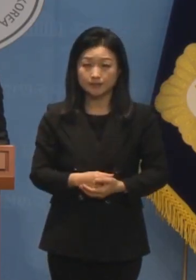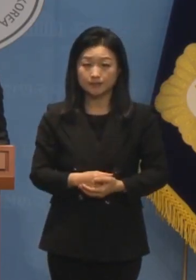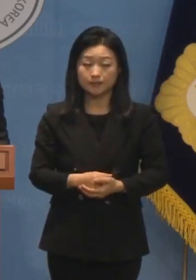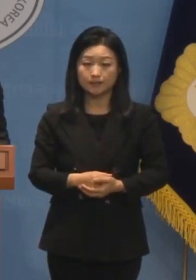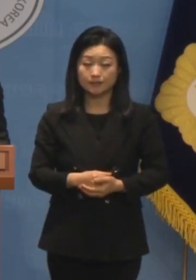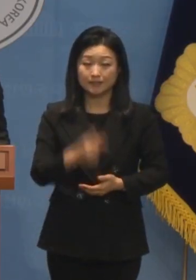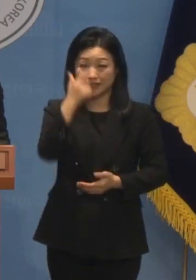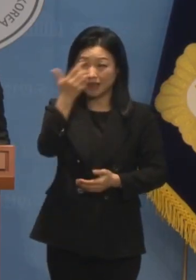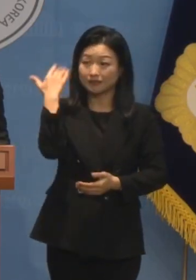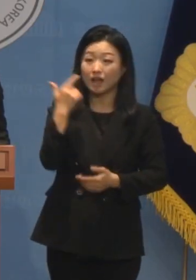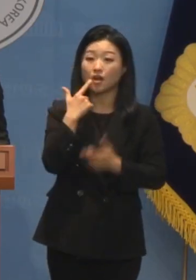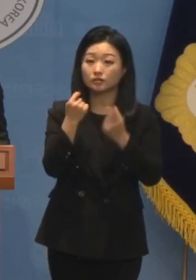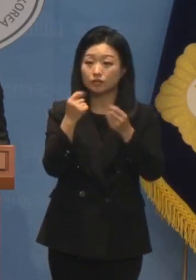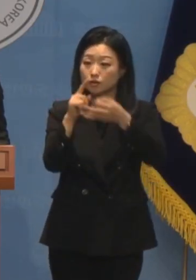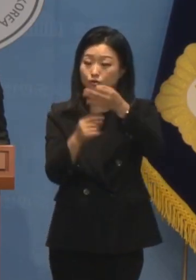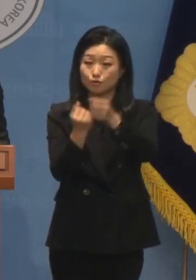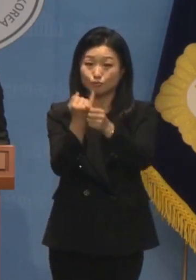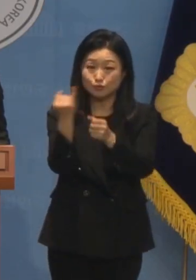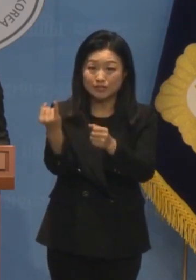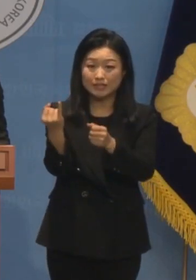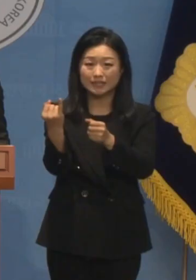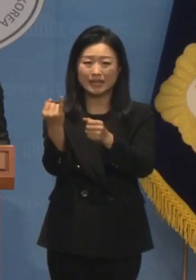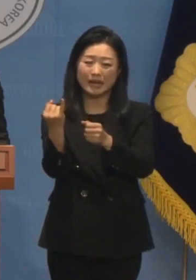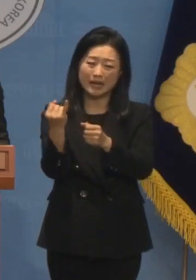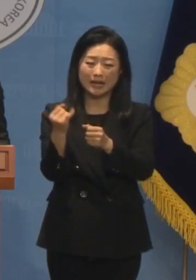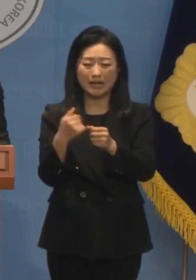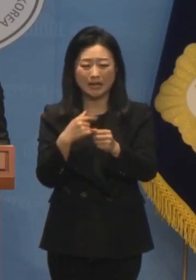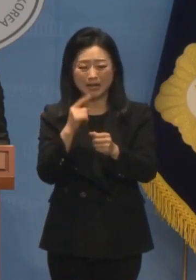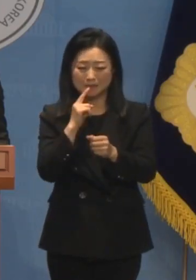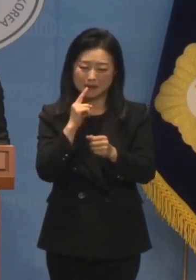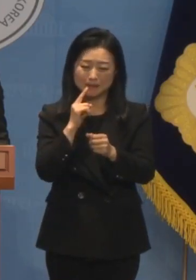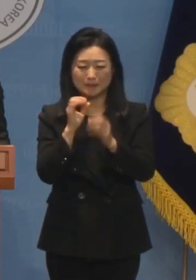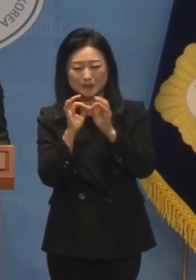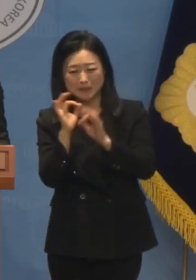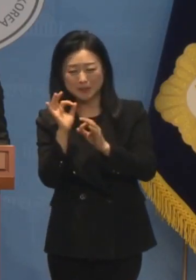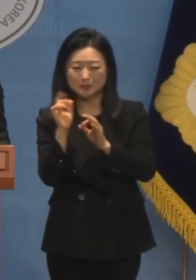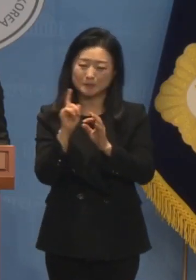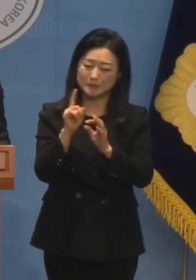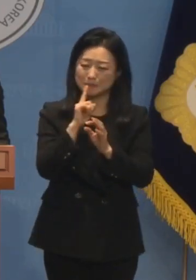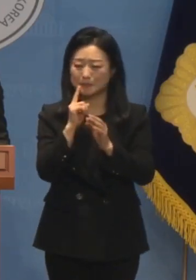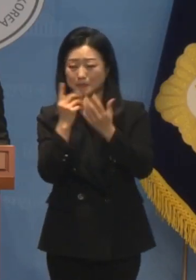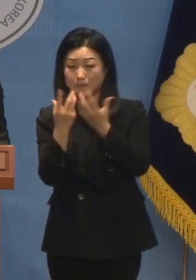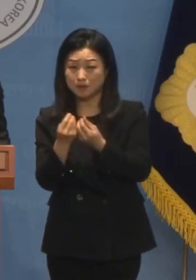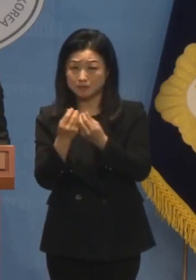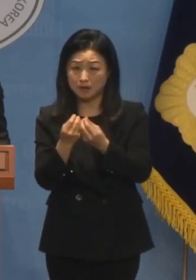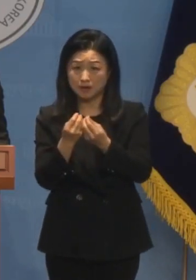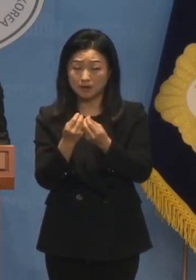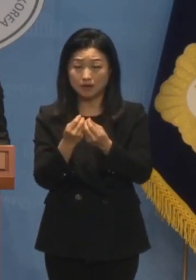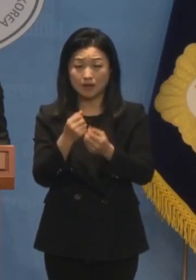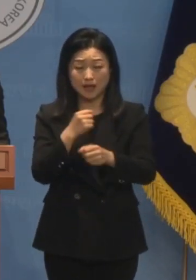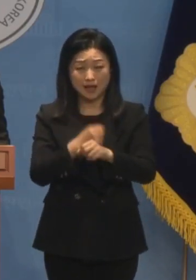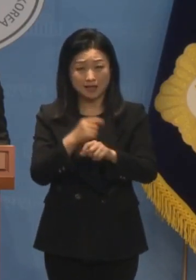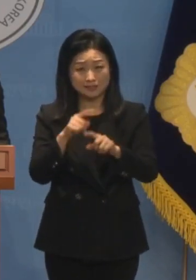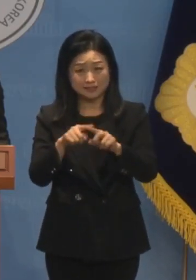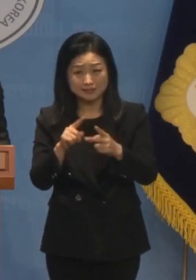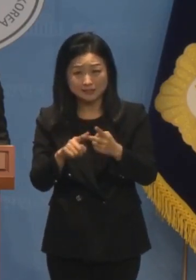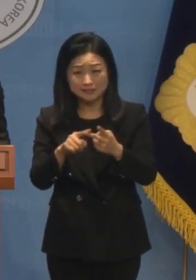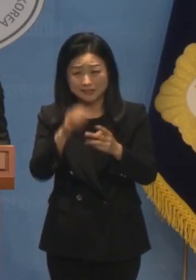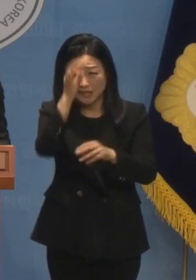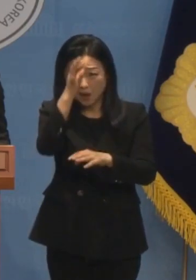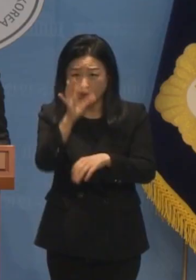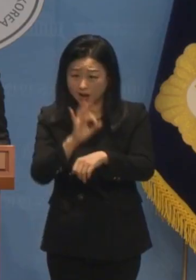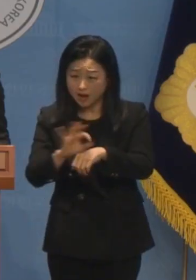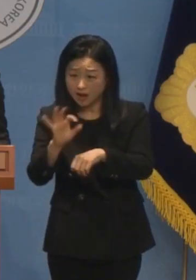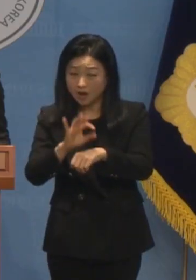이번에도 과거처럼 김건희 여사가 매정하지 못했다는 등 어줍지 않은 변명과 하나마나한 사과로 넘어가려